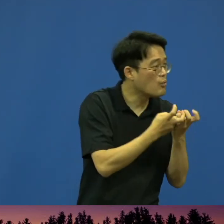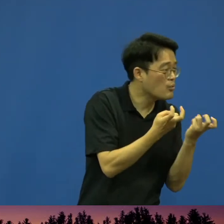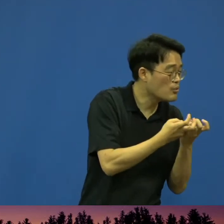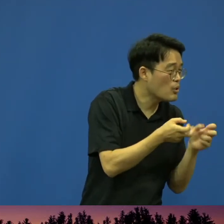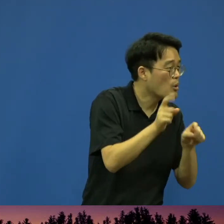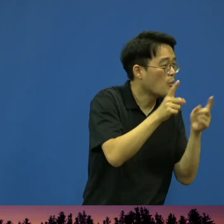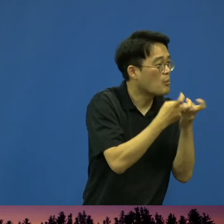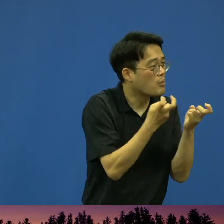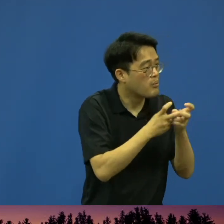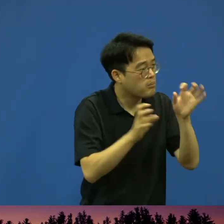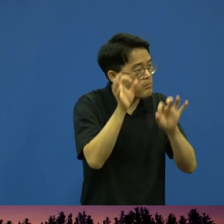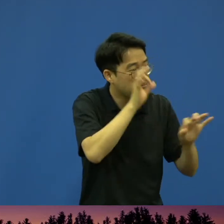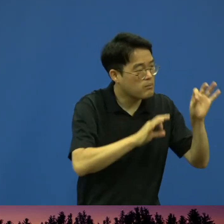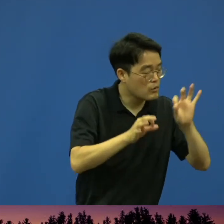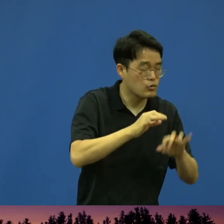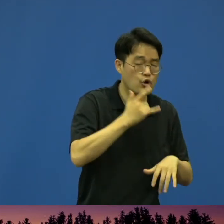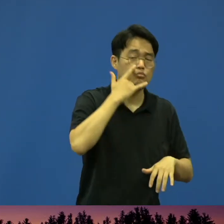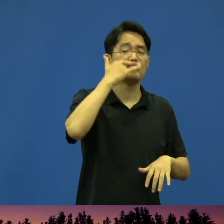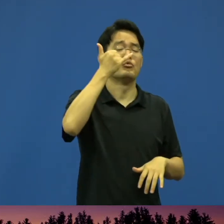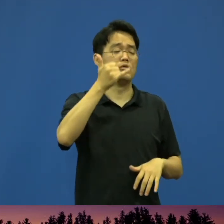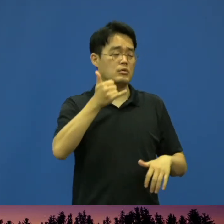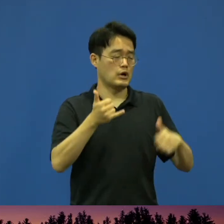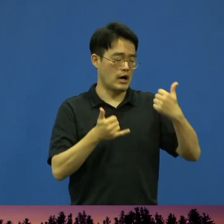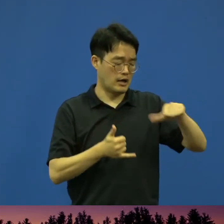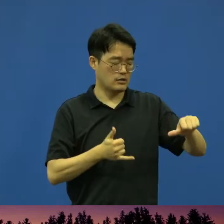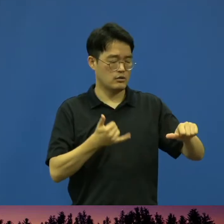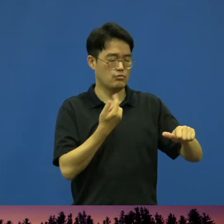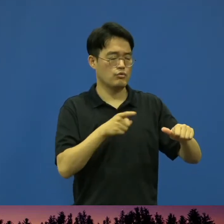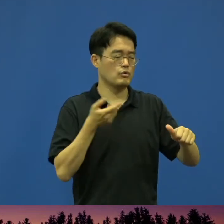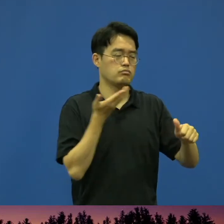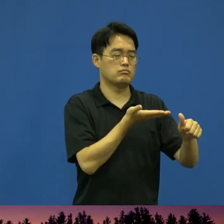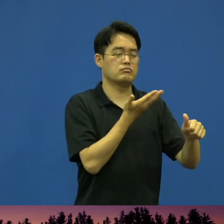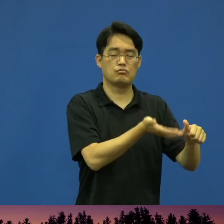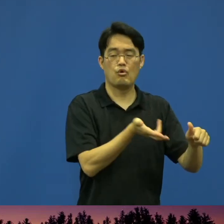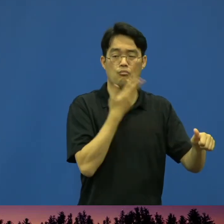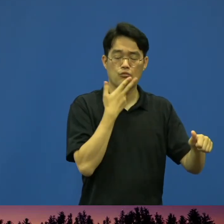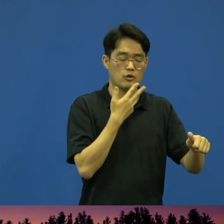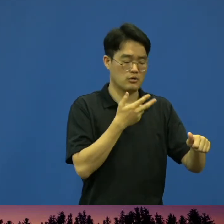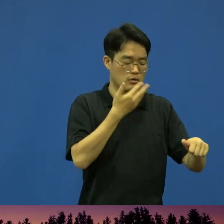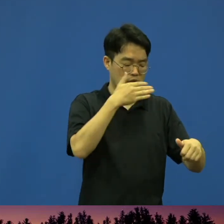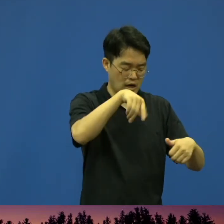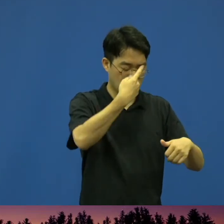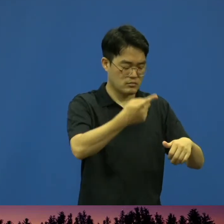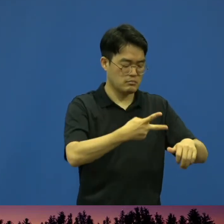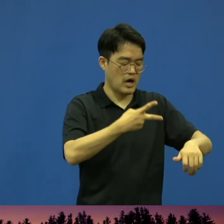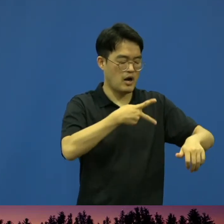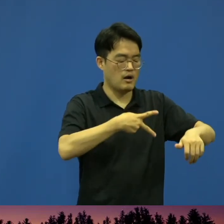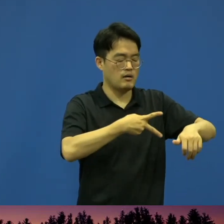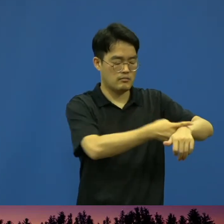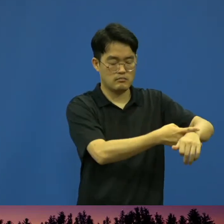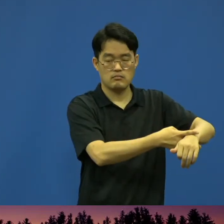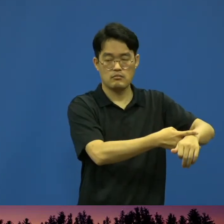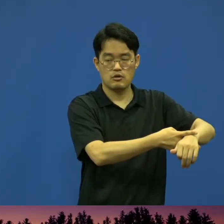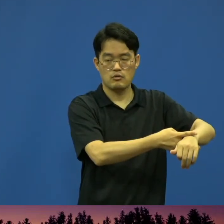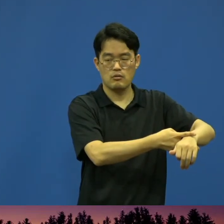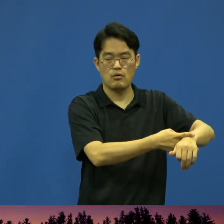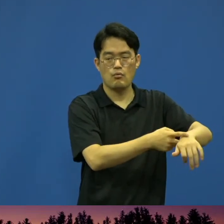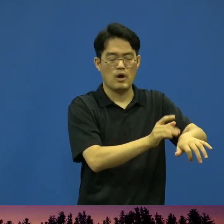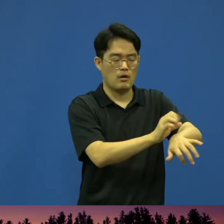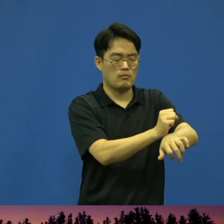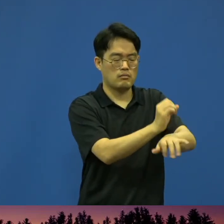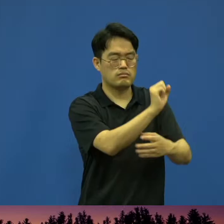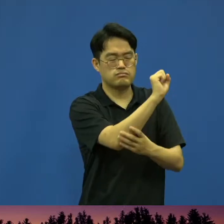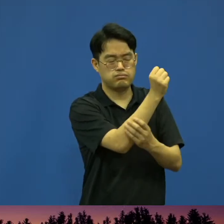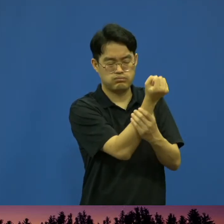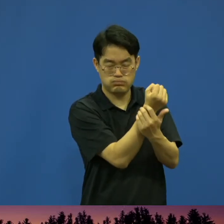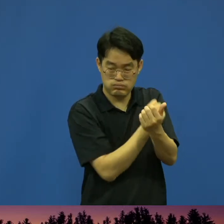할지라도 그를 위해서 해줄 수 있는 것이 아무것도 없었습니다. 발목까지 발을 잘랐습니다. 발 위로 계속해서 발이